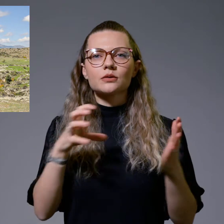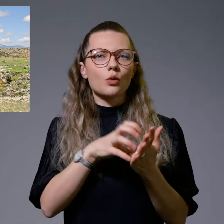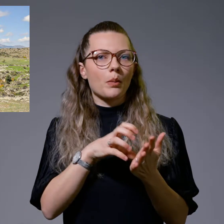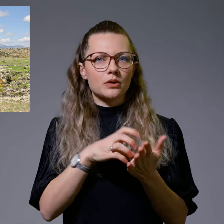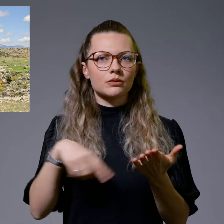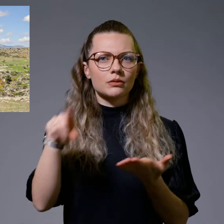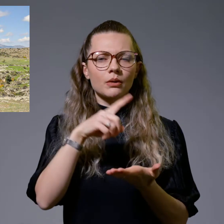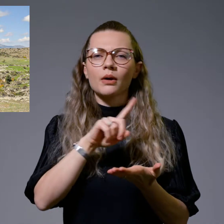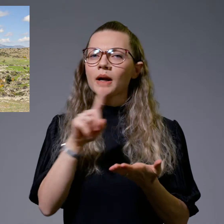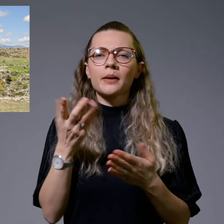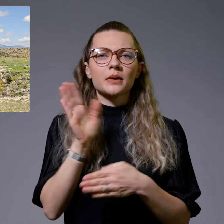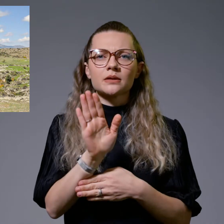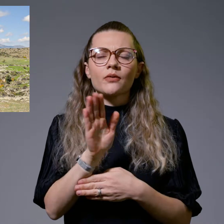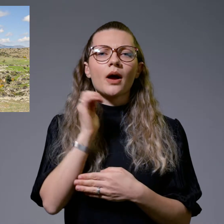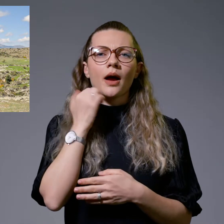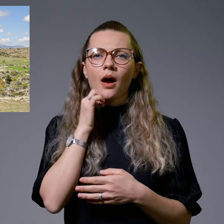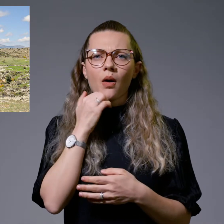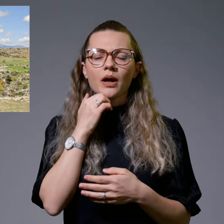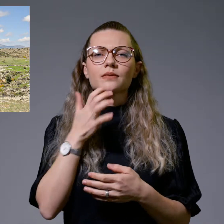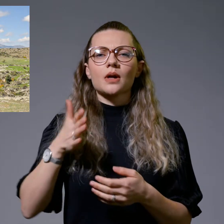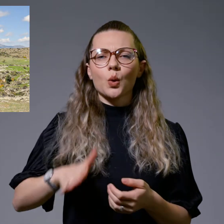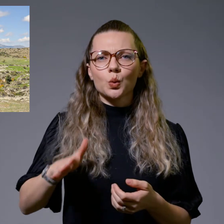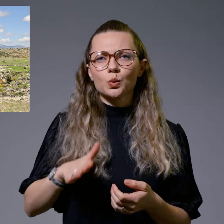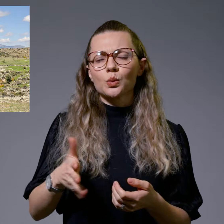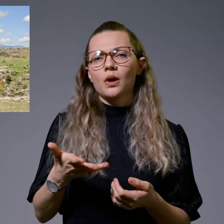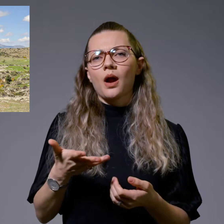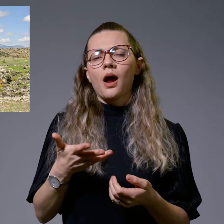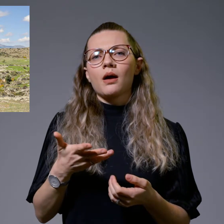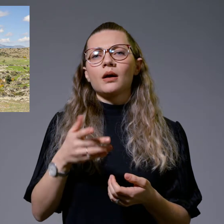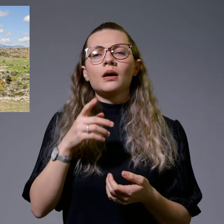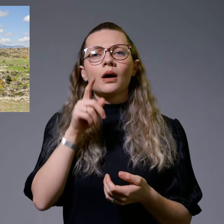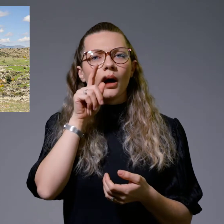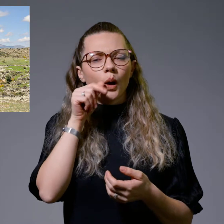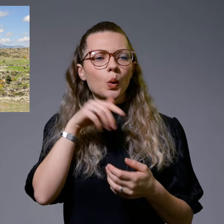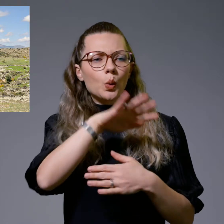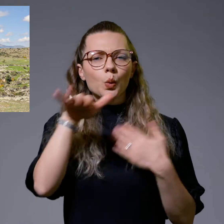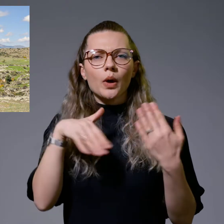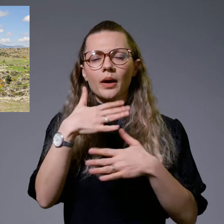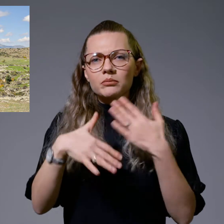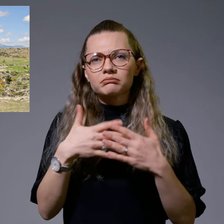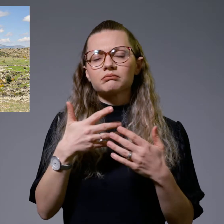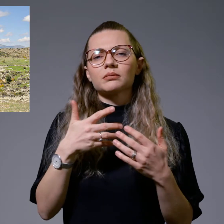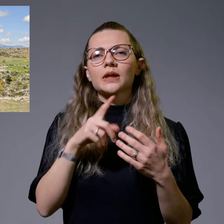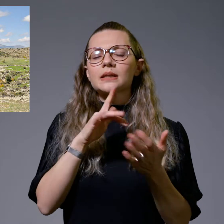не представувала географска, културна, етничка средина, која била затворена и